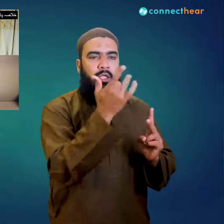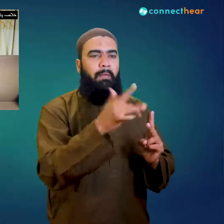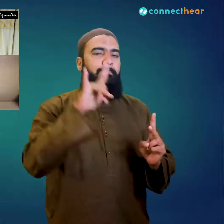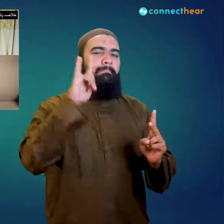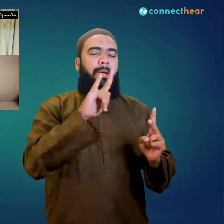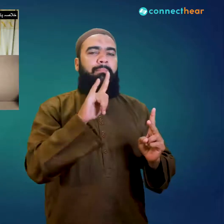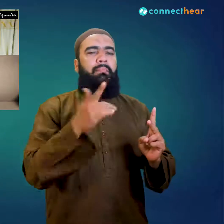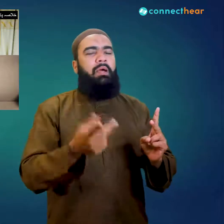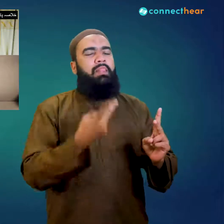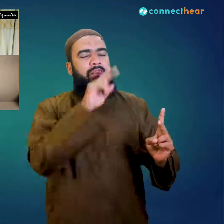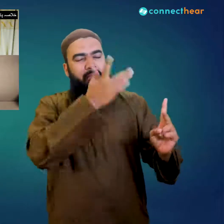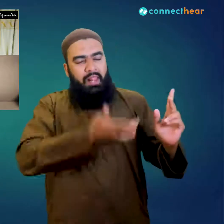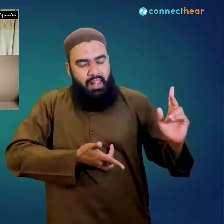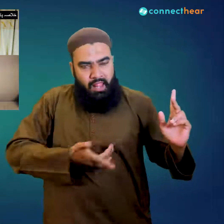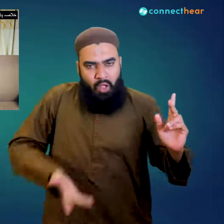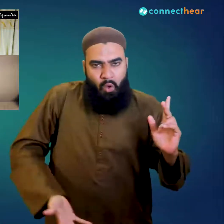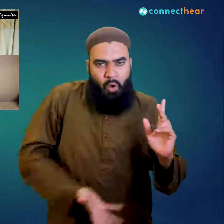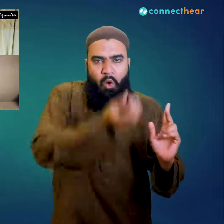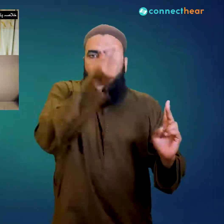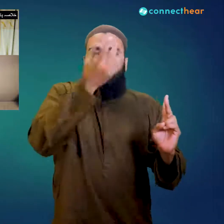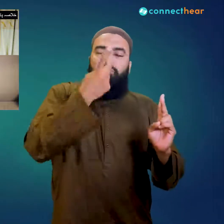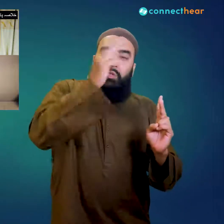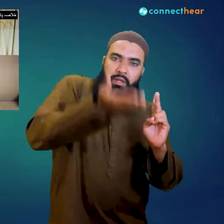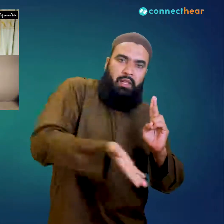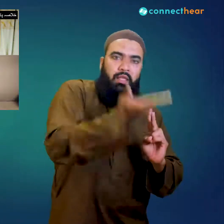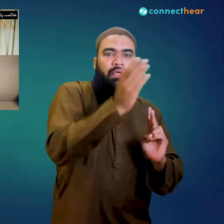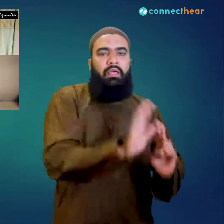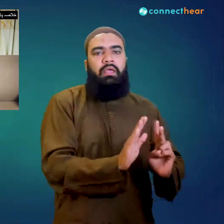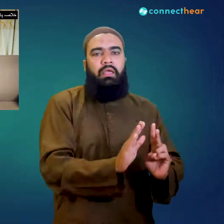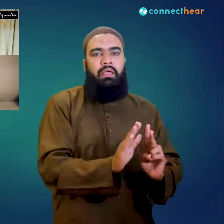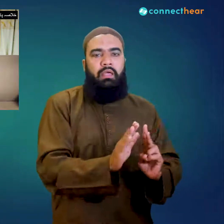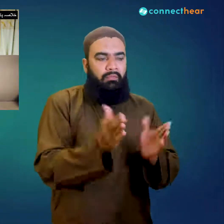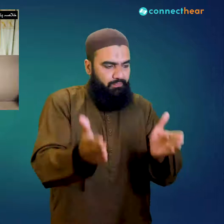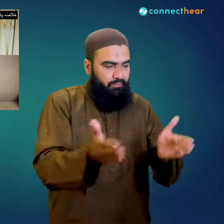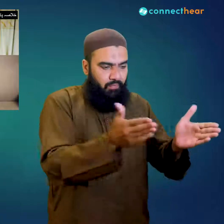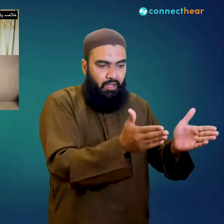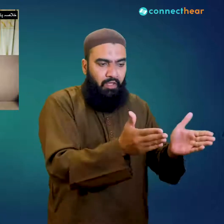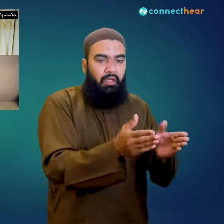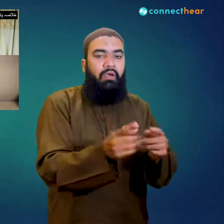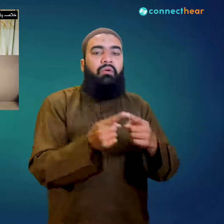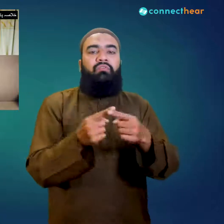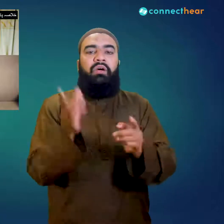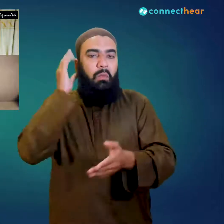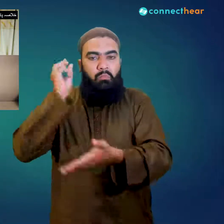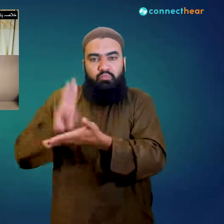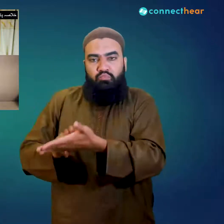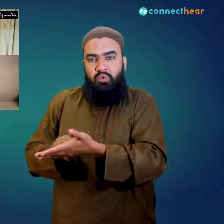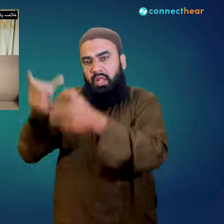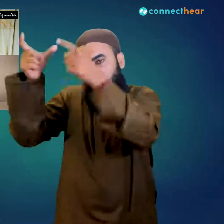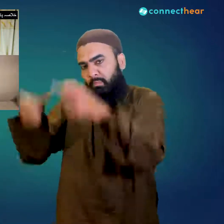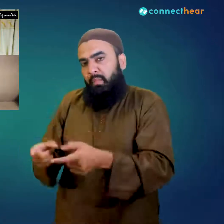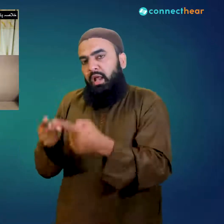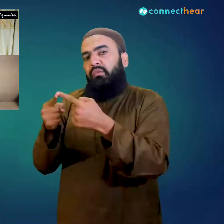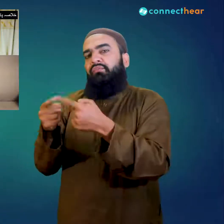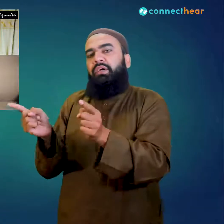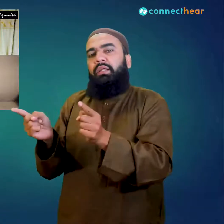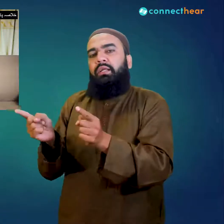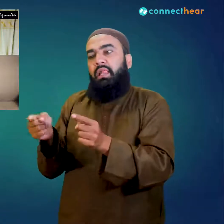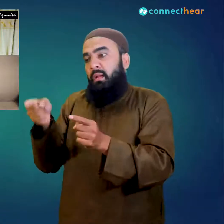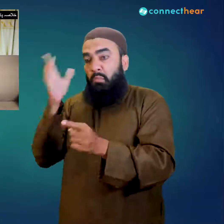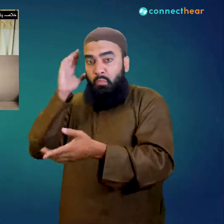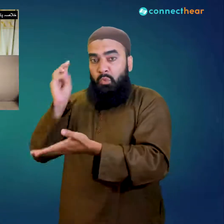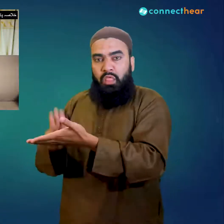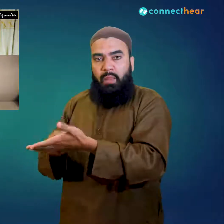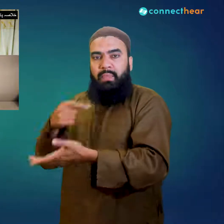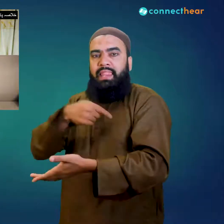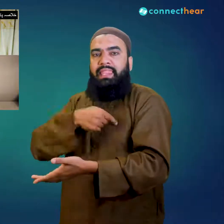کی محبت شدید تر ہے، اور آیت فرمائی گئی والذین آمنوا اشد حبا للہ، جو ایمان والے ہیں ان کے